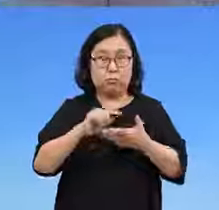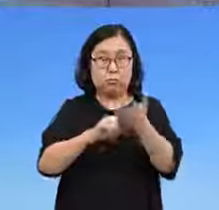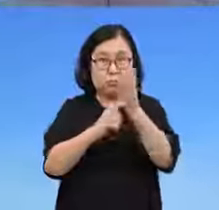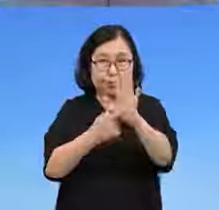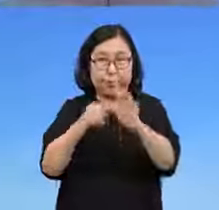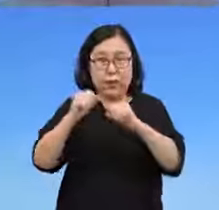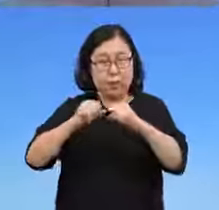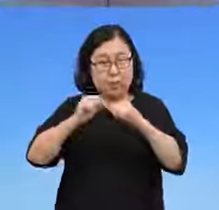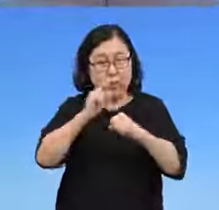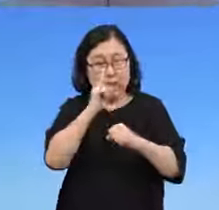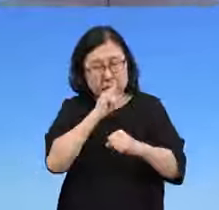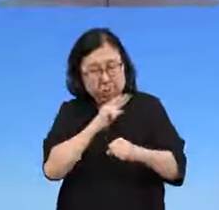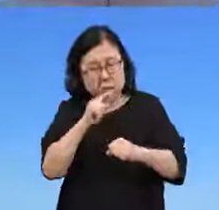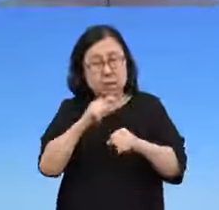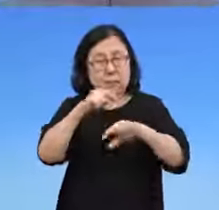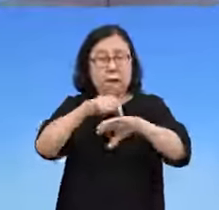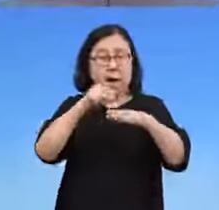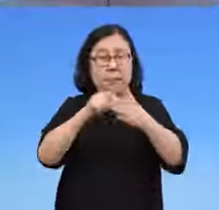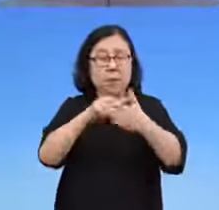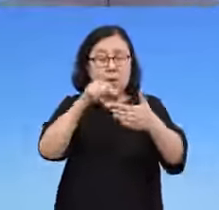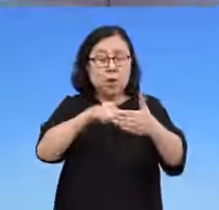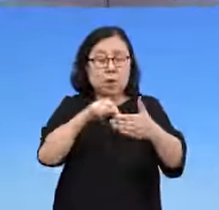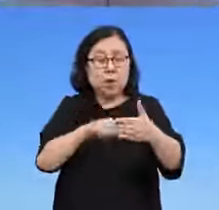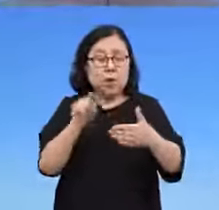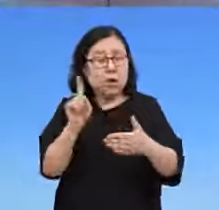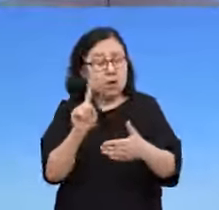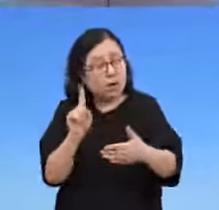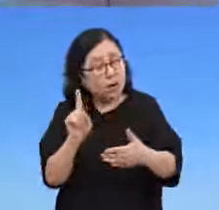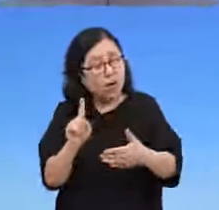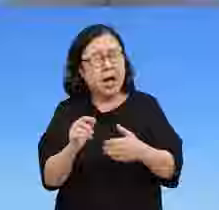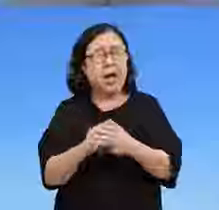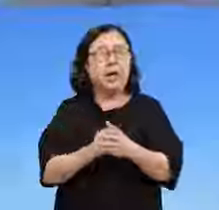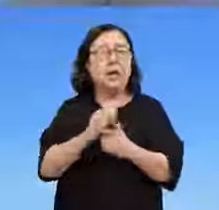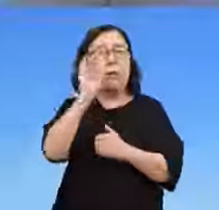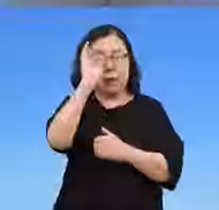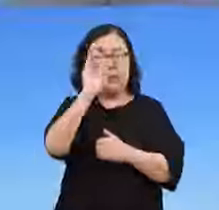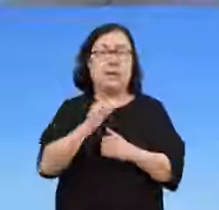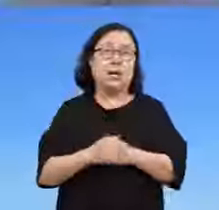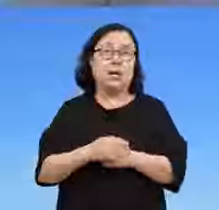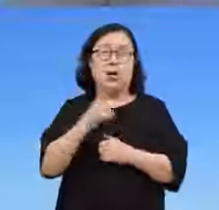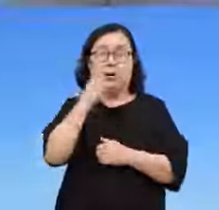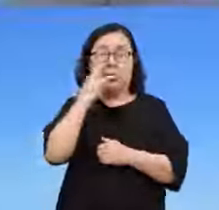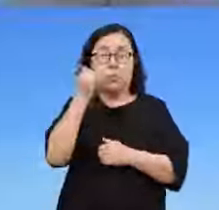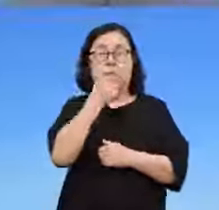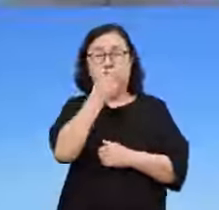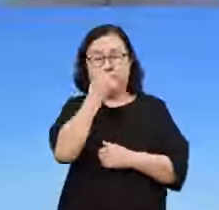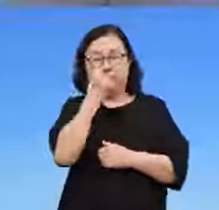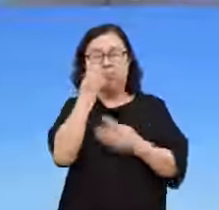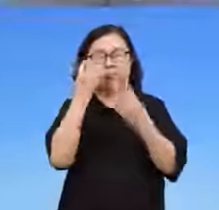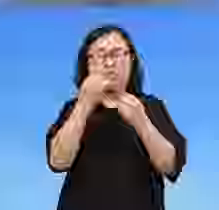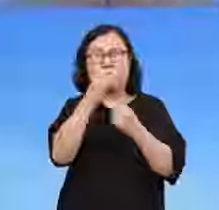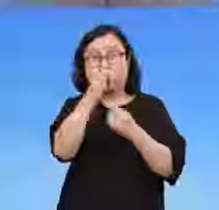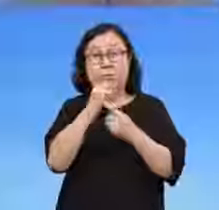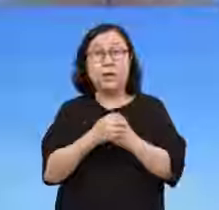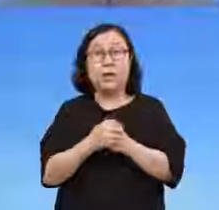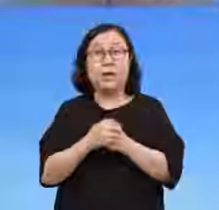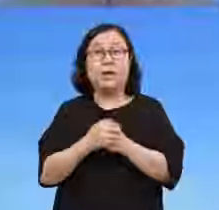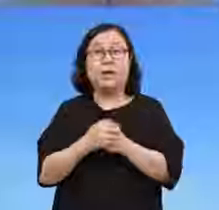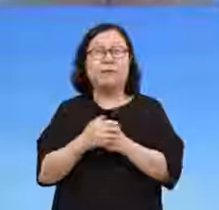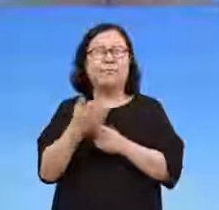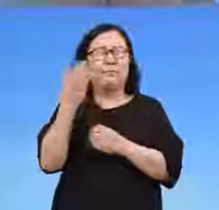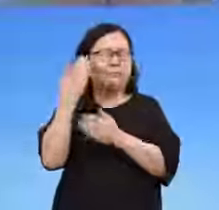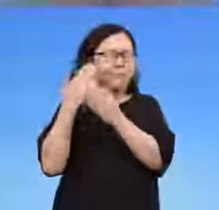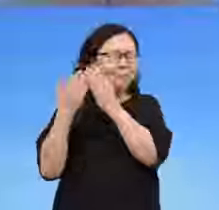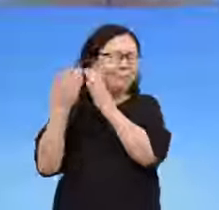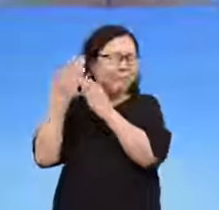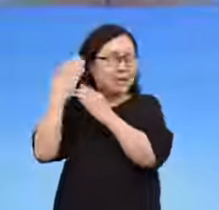나빠 보여도 그 중심이 어떠한가. 우리 부모들이 좀 못하는 게 그거 아닙니까? 우리도 사실